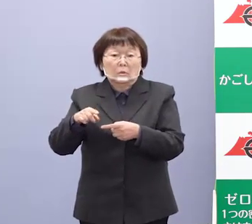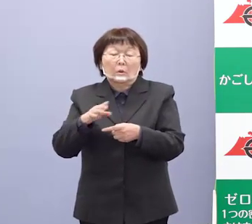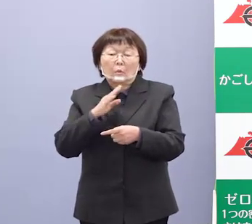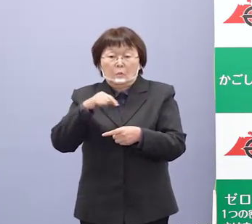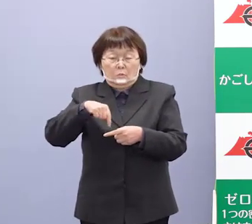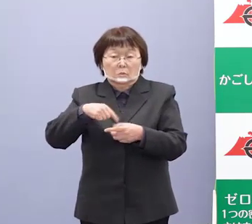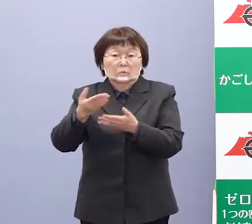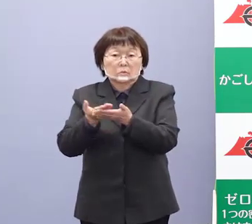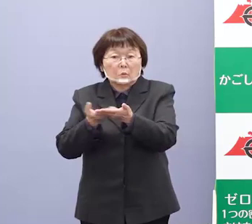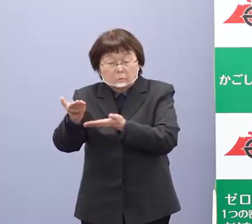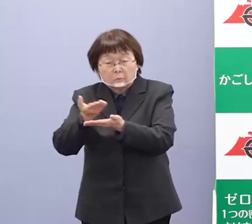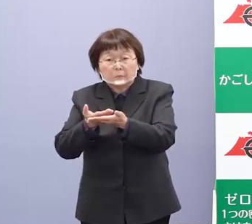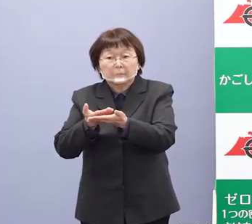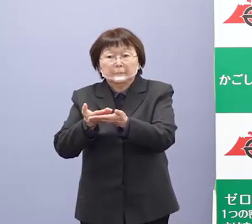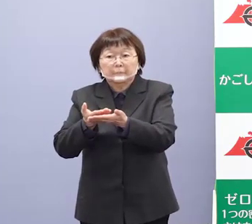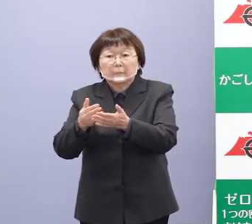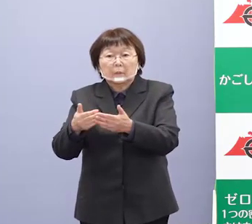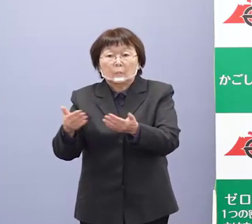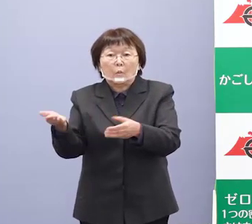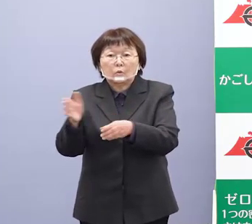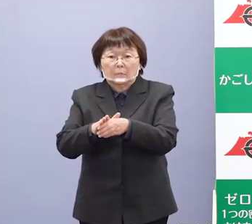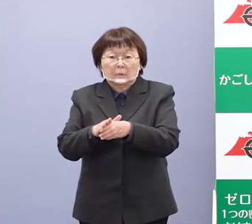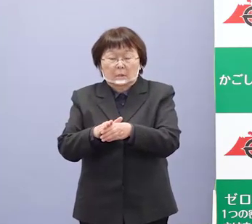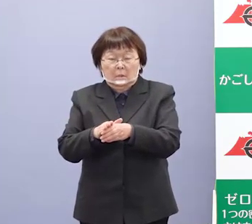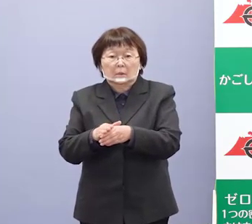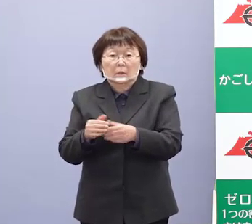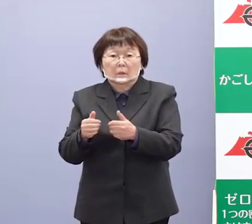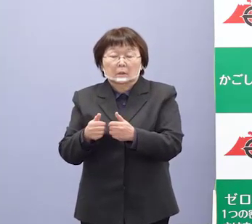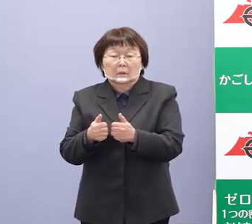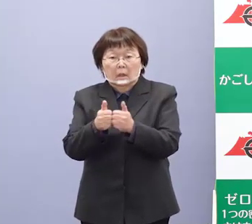ということです。 はい、わかりました。ありがとうございます。